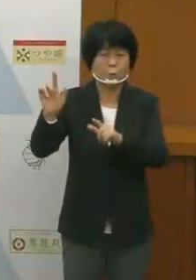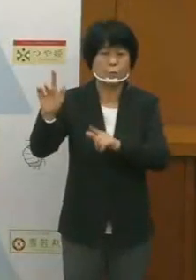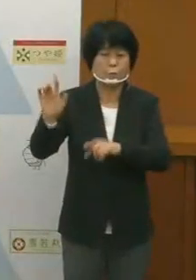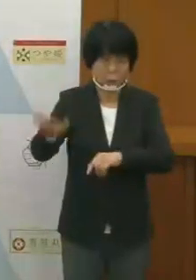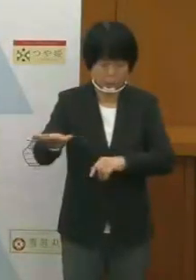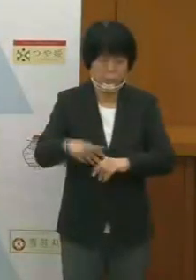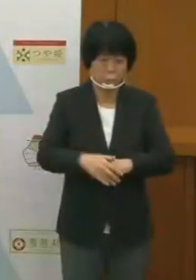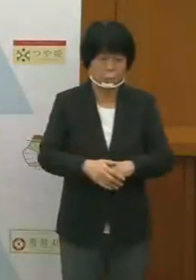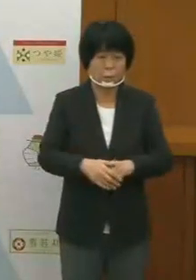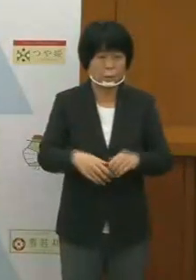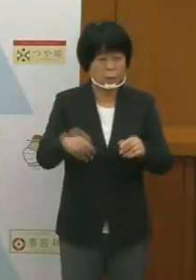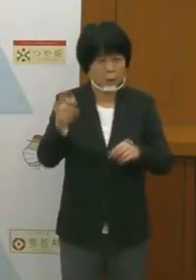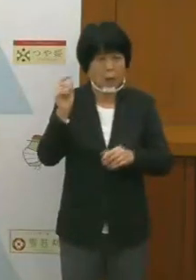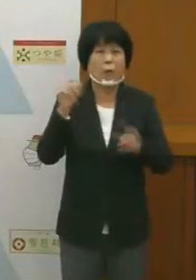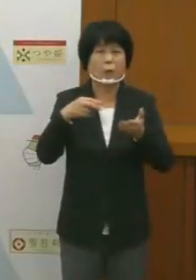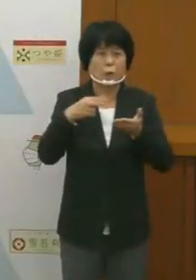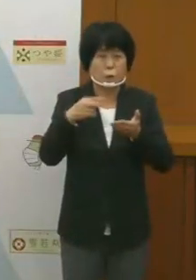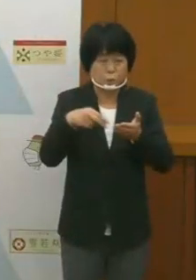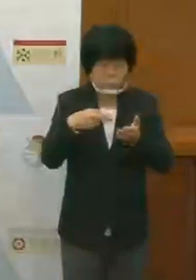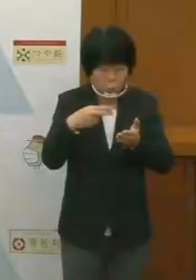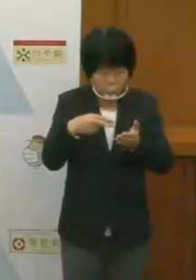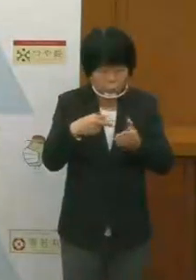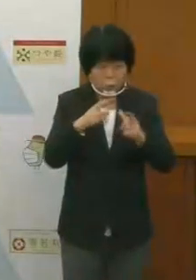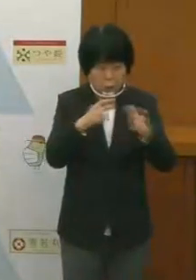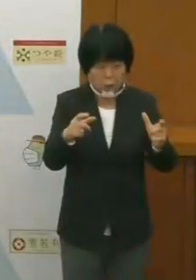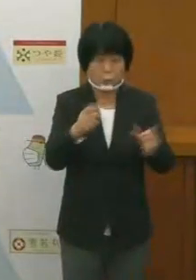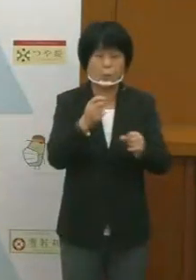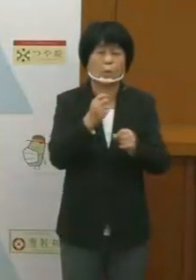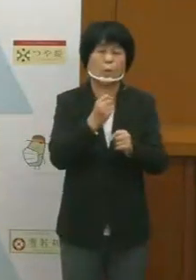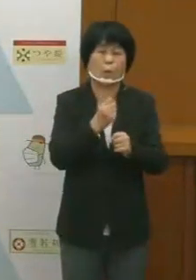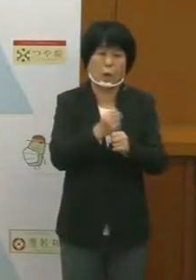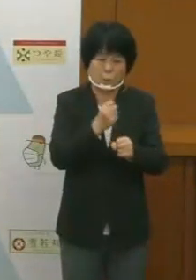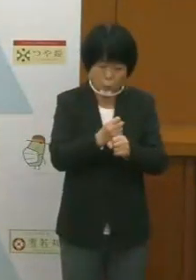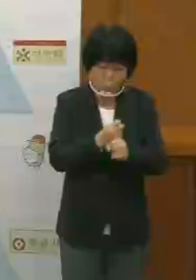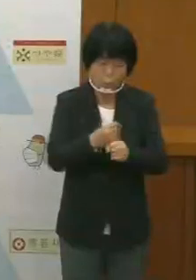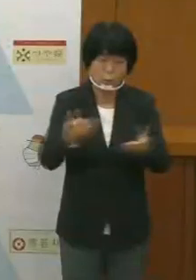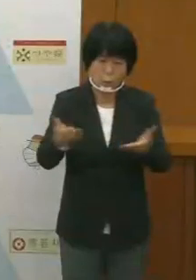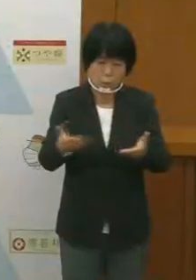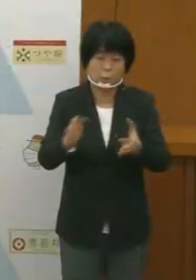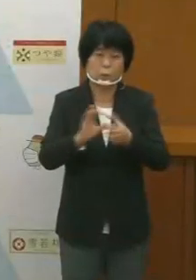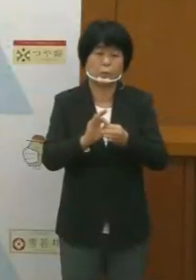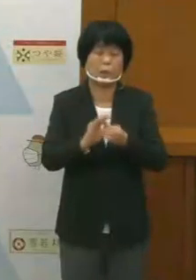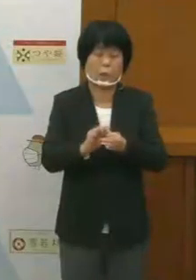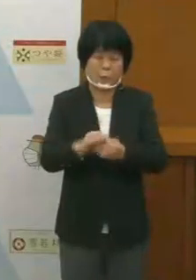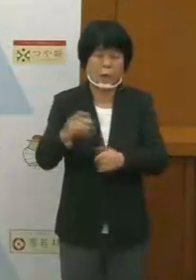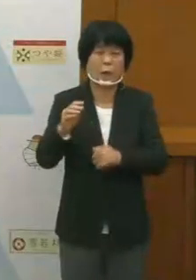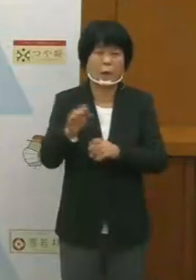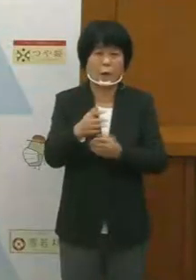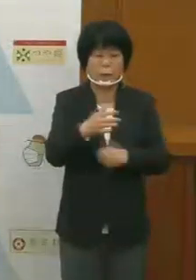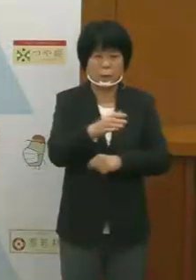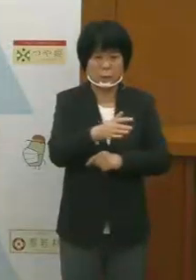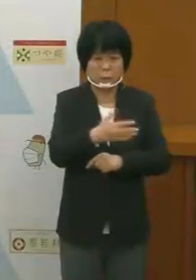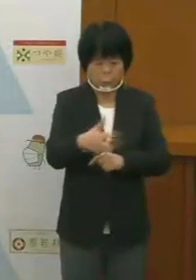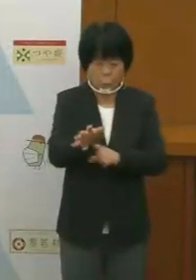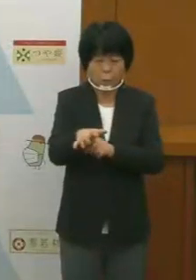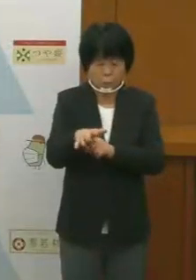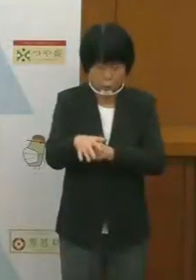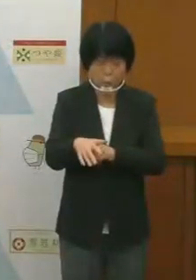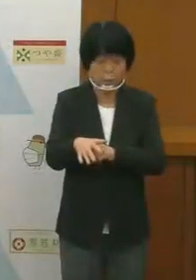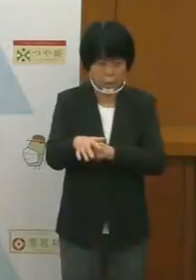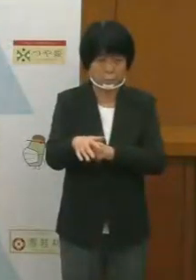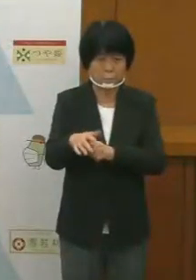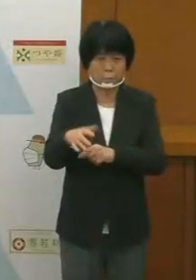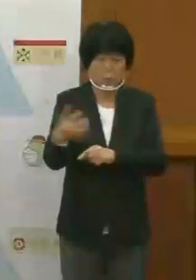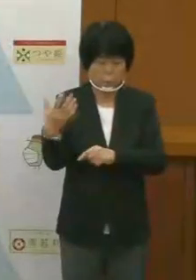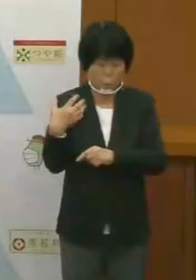内の GoTo イートキャンペーン食事券の発行事業につきましては、農林水産省から県内で委託を